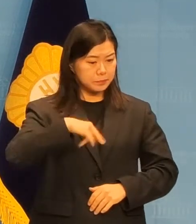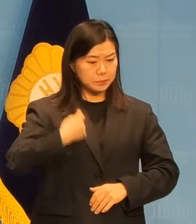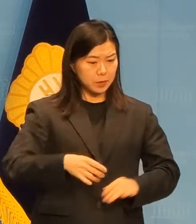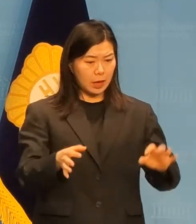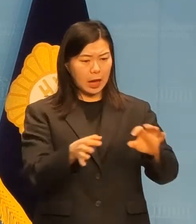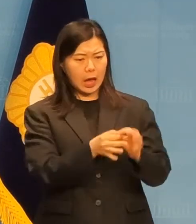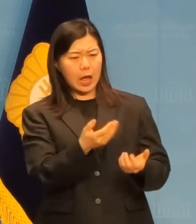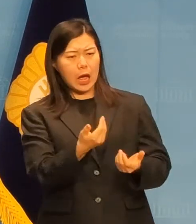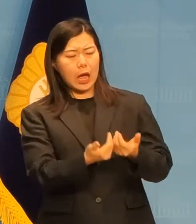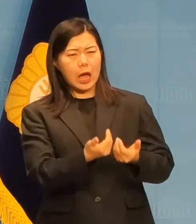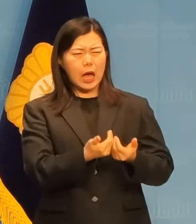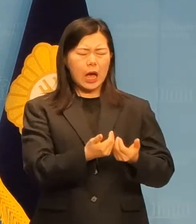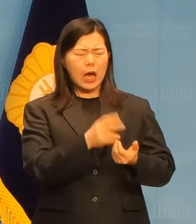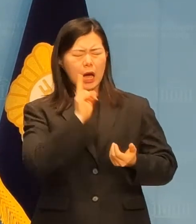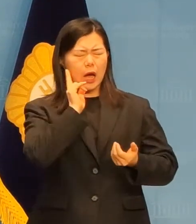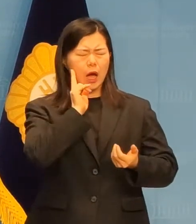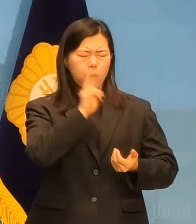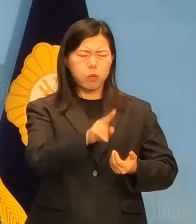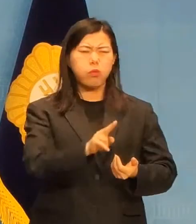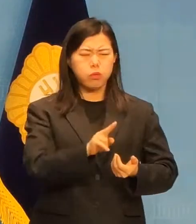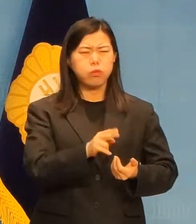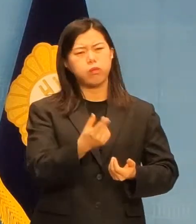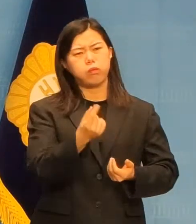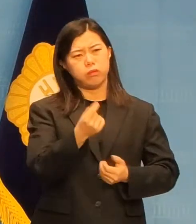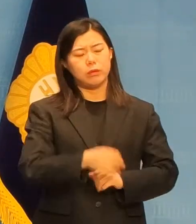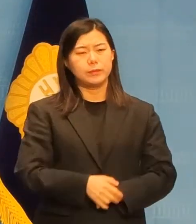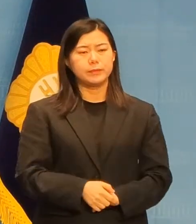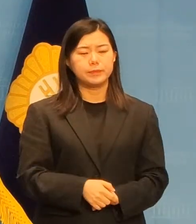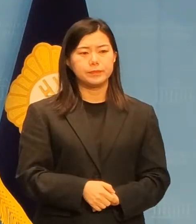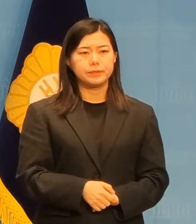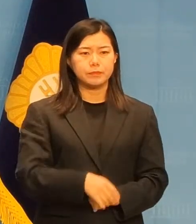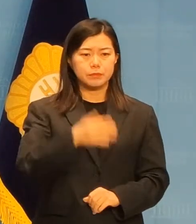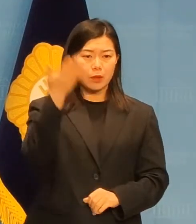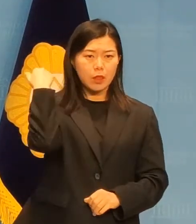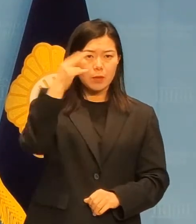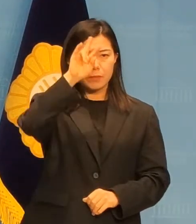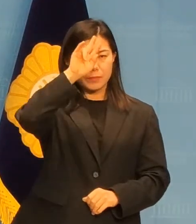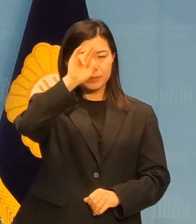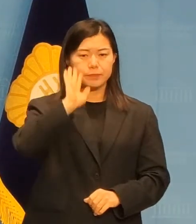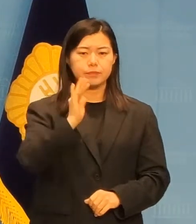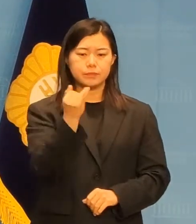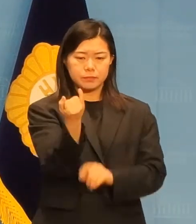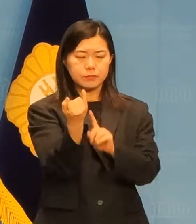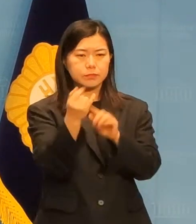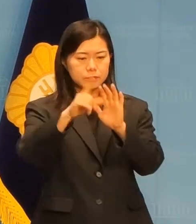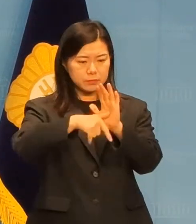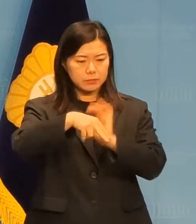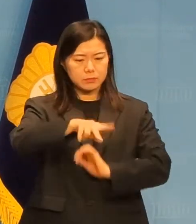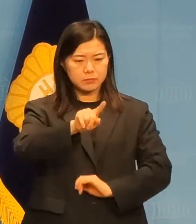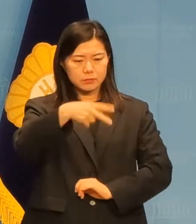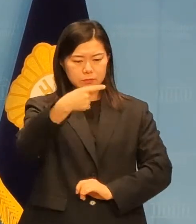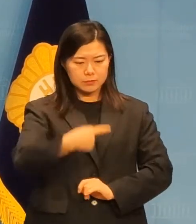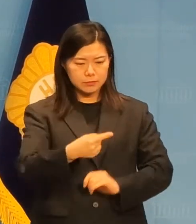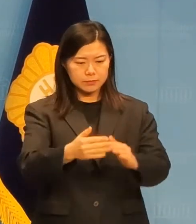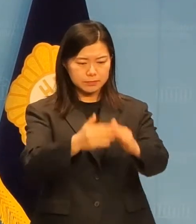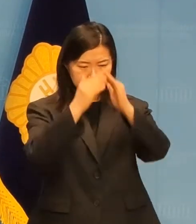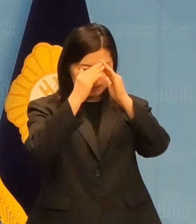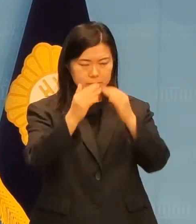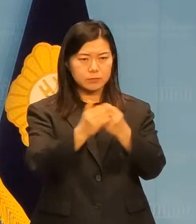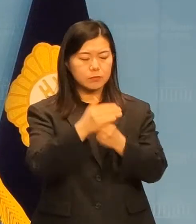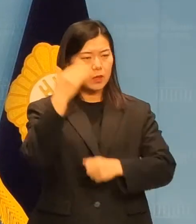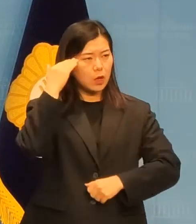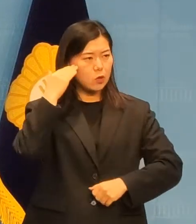매우 심각한 상태로 나아가게 됐죠. 박근혜 정부 시기에 사드를 설치함으로써 한중